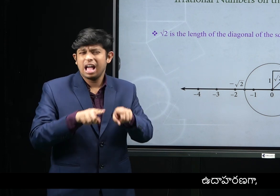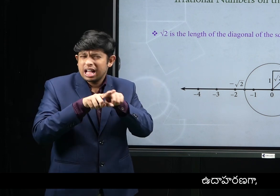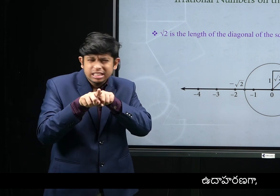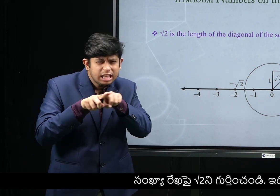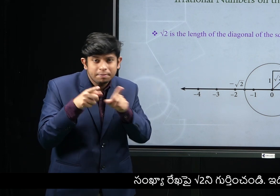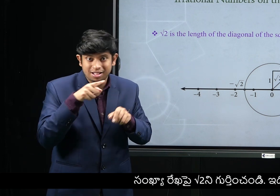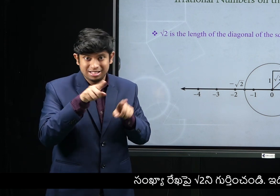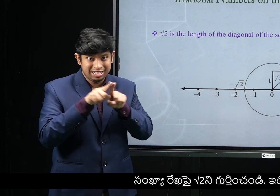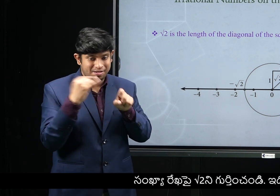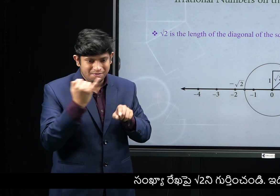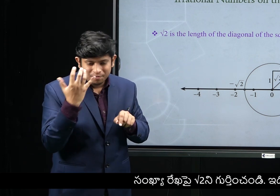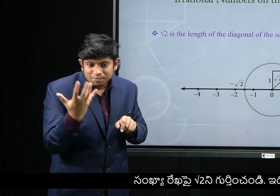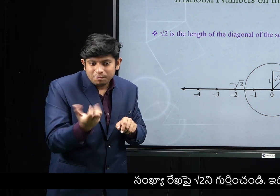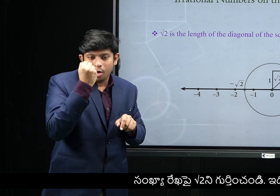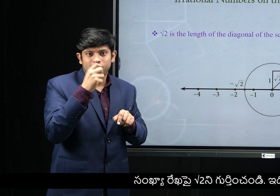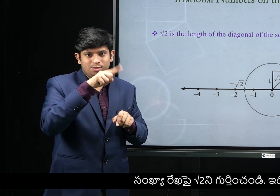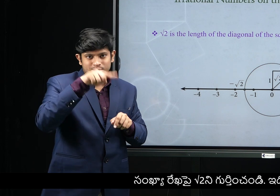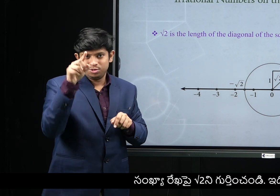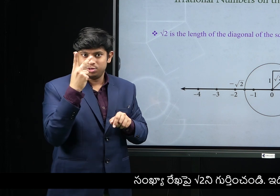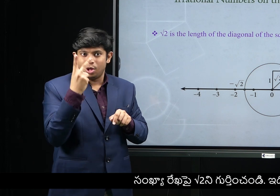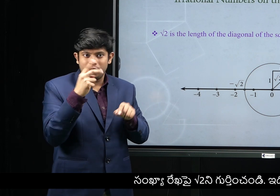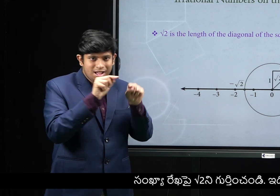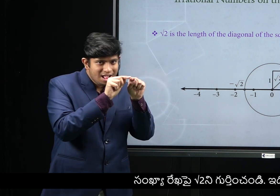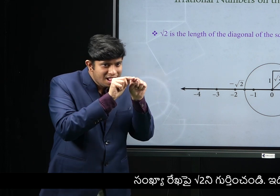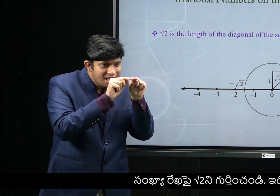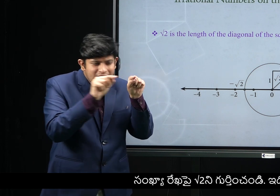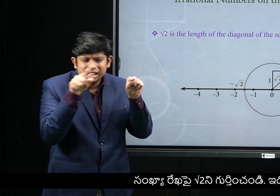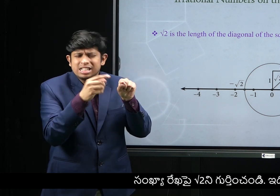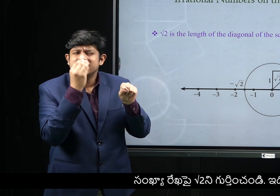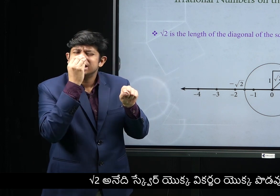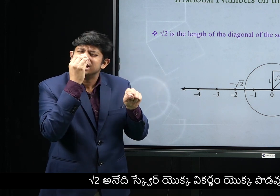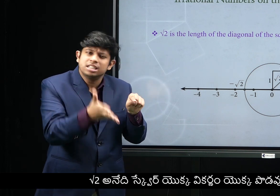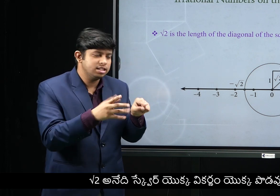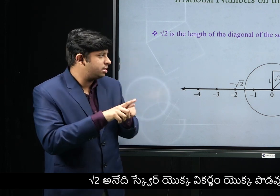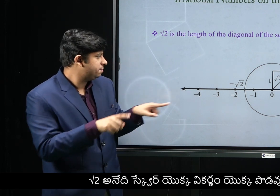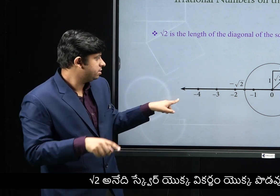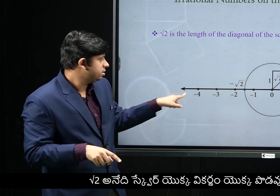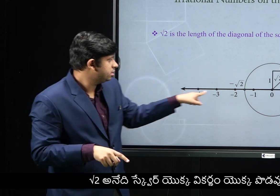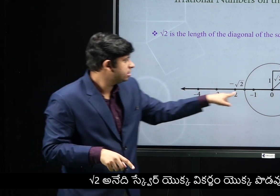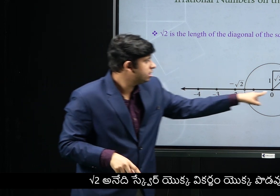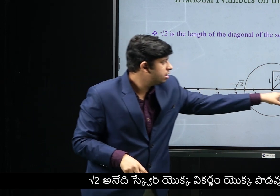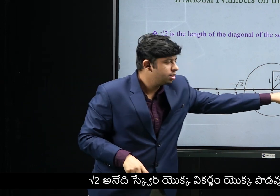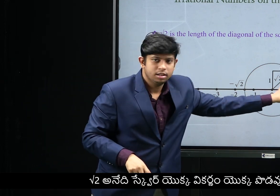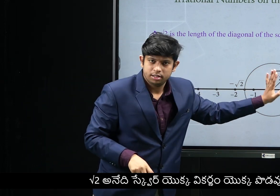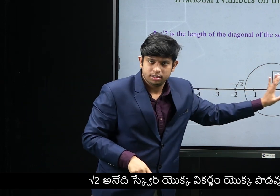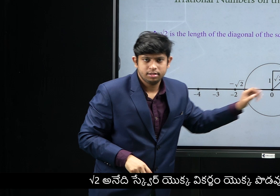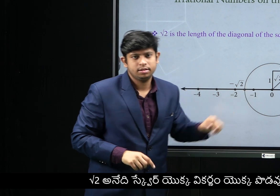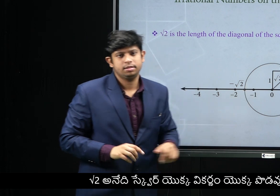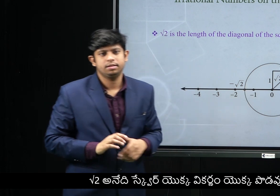ఉదాహరణగా సంఖ్యారేఖపై స్క్వేర్ రూట్ 2ని గుర్తించండి. ఇది సులభం. స్క్వేర్ రూట్ 2 అనేది స్క్వేర్ యొక్క